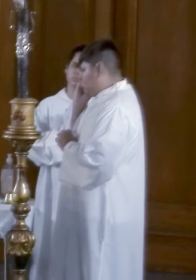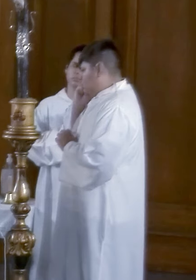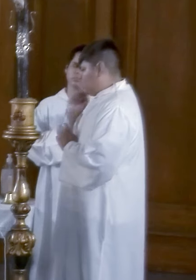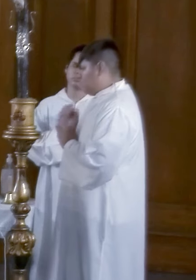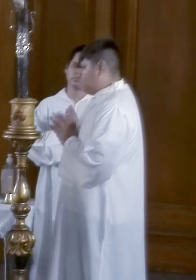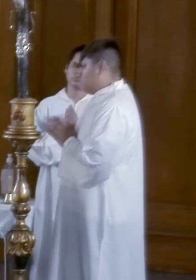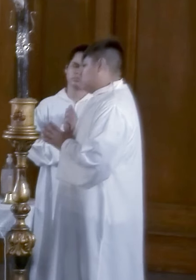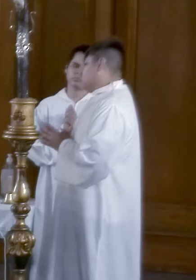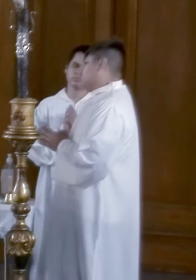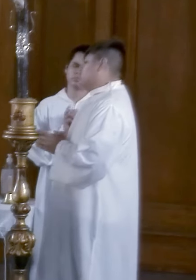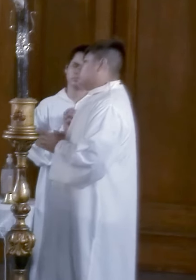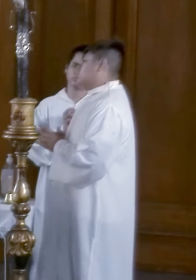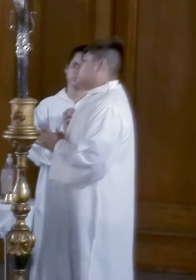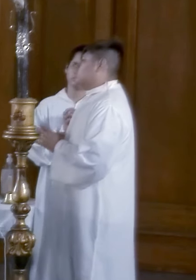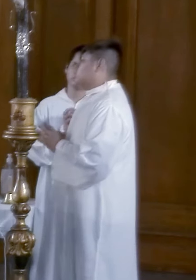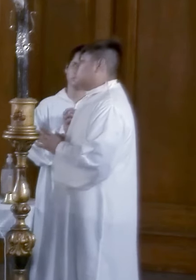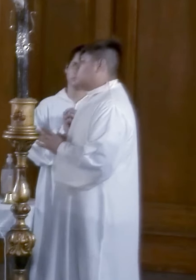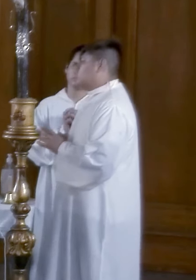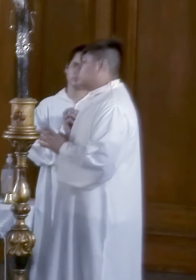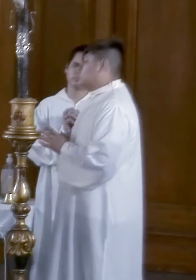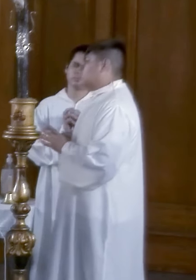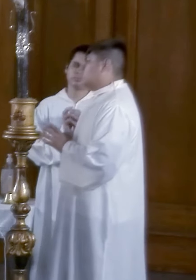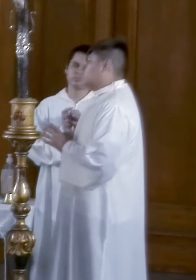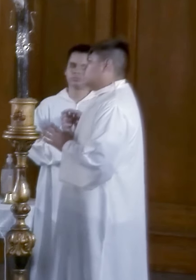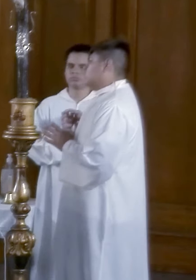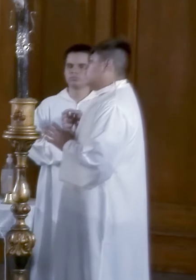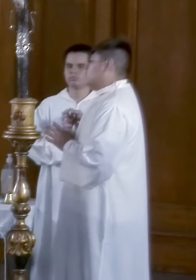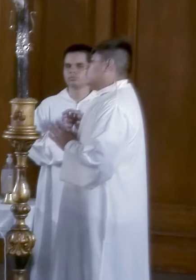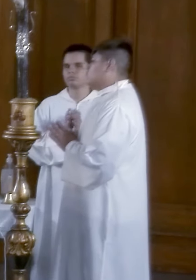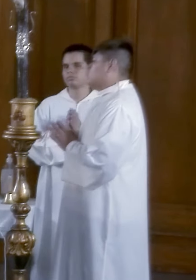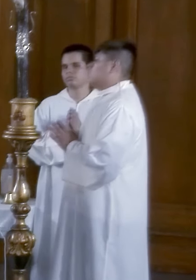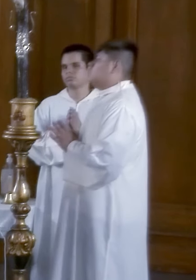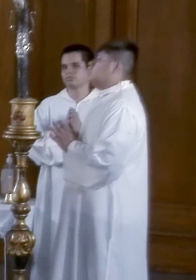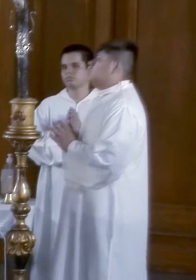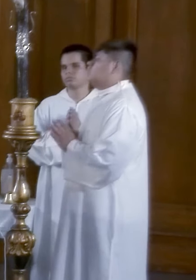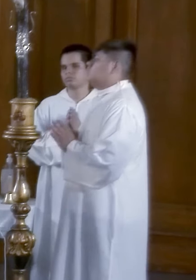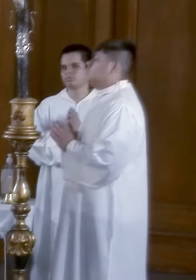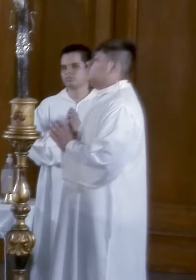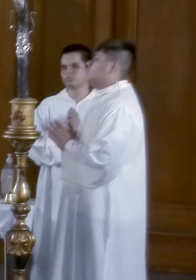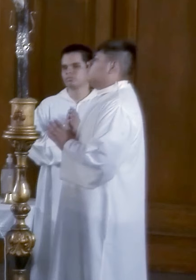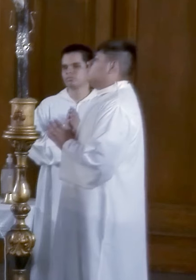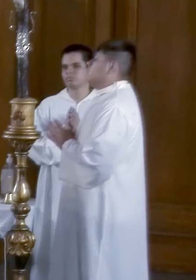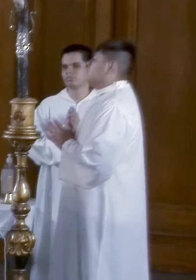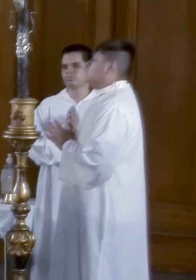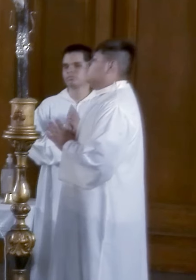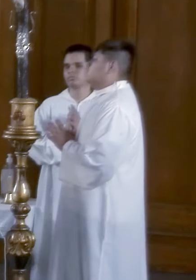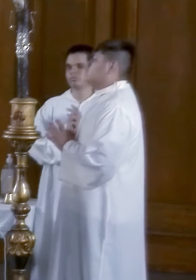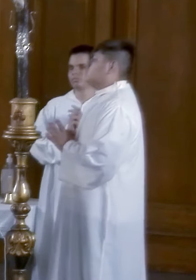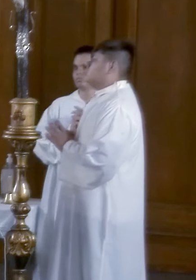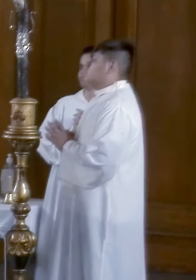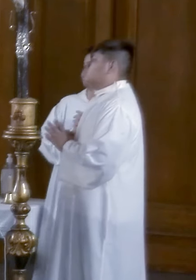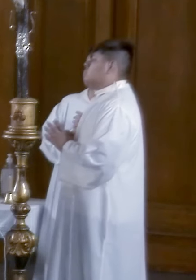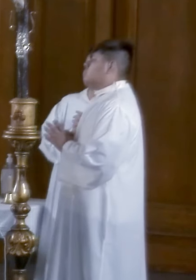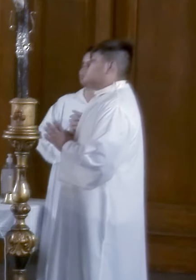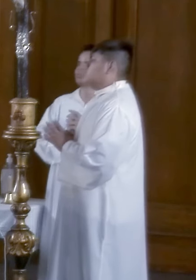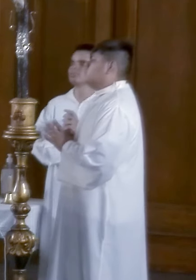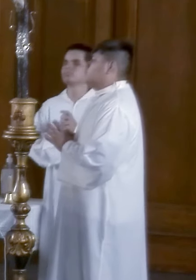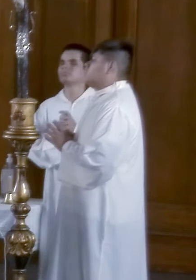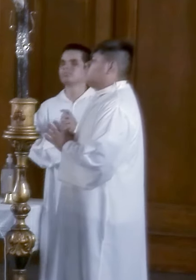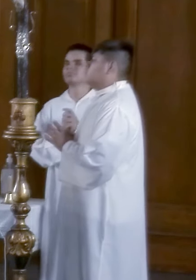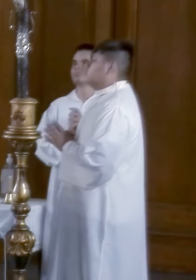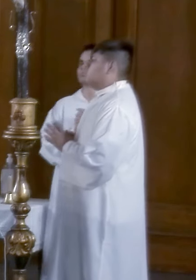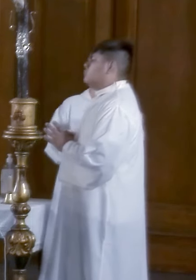Por Cristo, con Él y en Él, a ti, Dios Padre omnipotente, en la unidad del Espíritu Santo, todo honor y